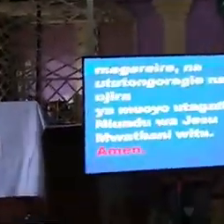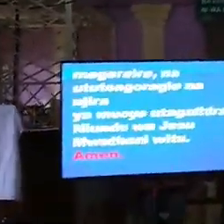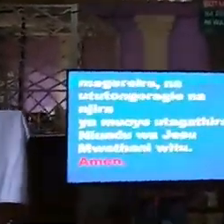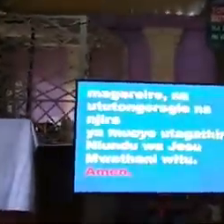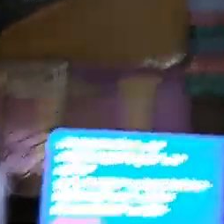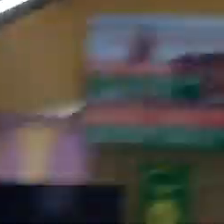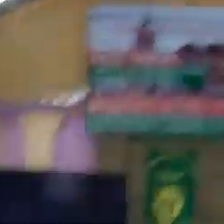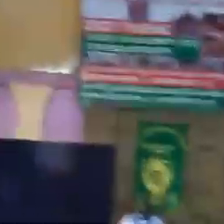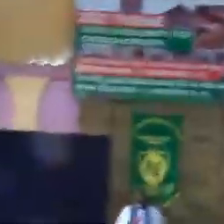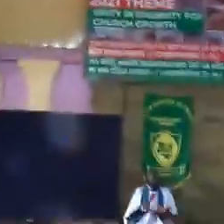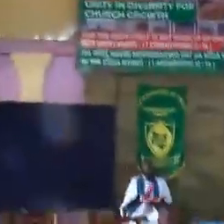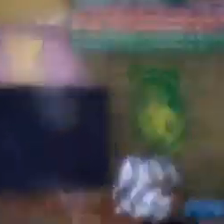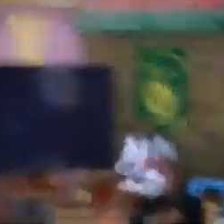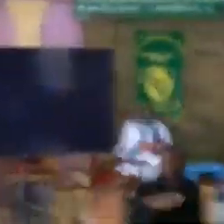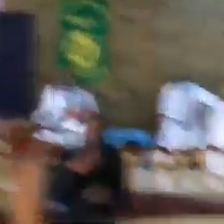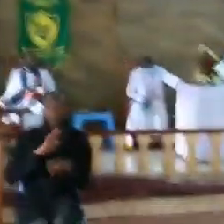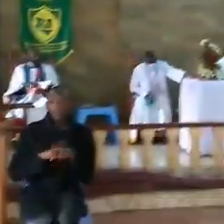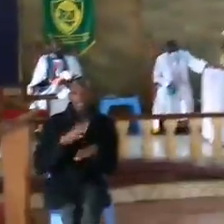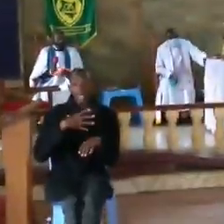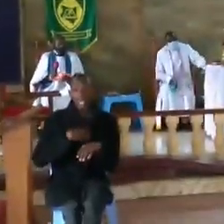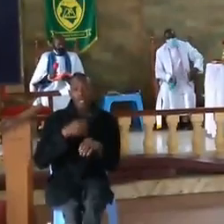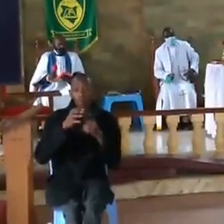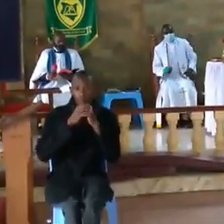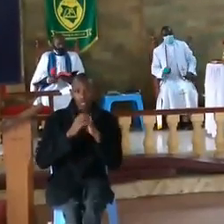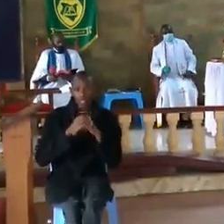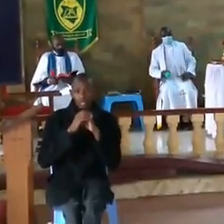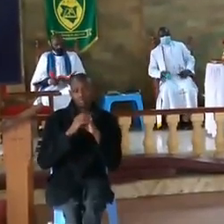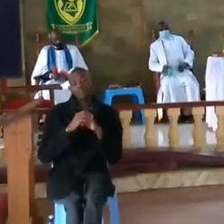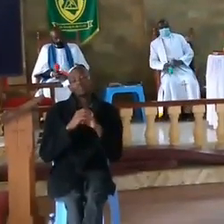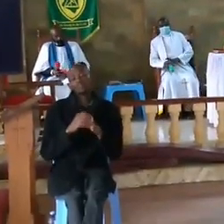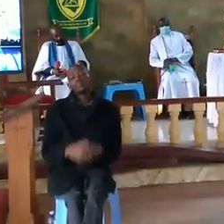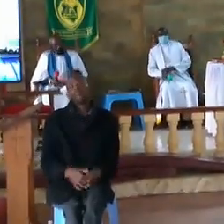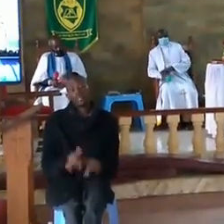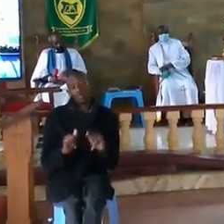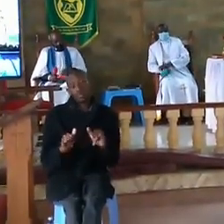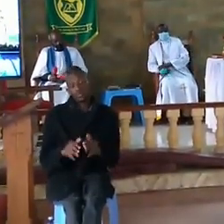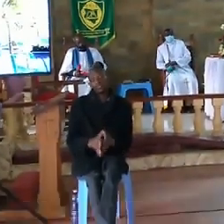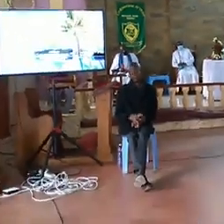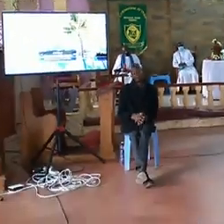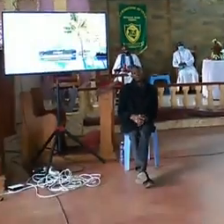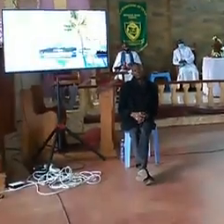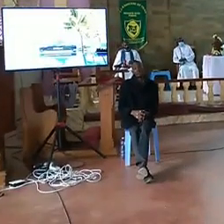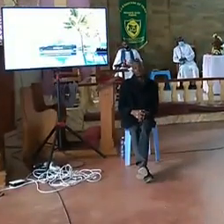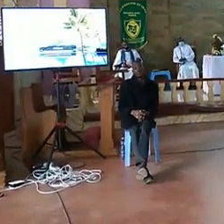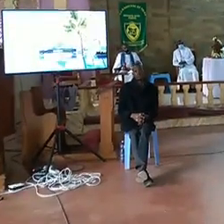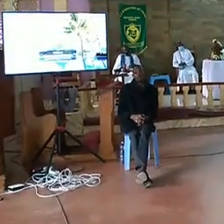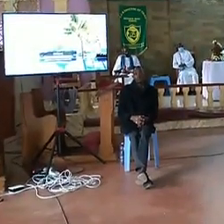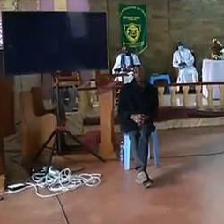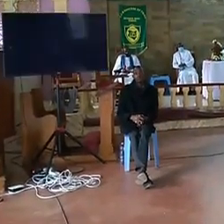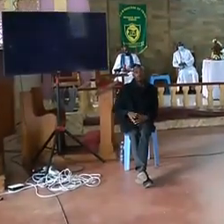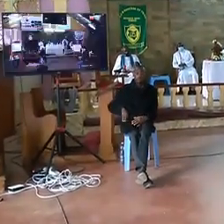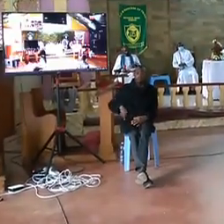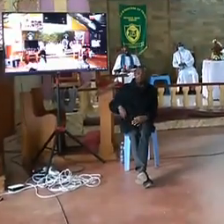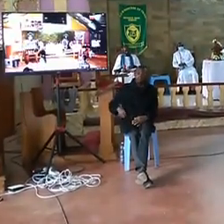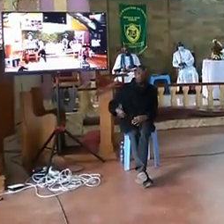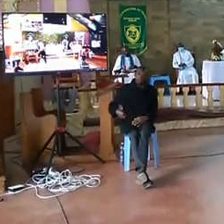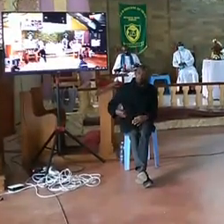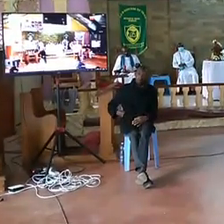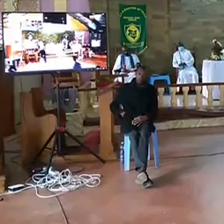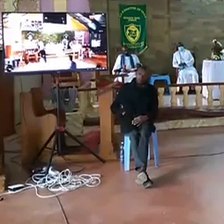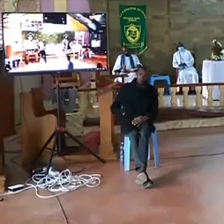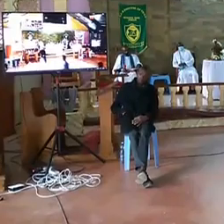nĩgetha moke matũtongorie thĩinĩ wa ũhoro wa kũgooca ona gũthathaiya mwathani tũkĩgĩa na mweke wa